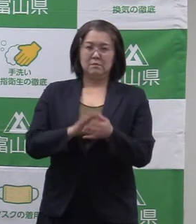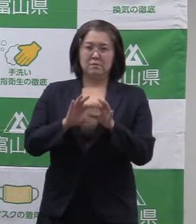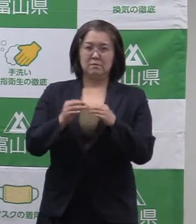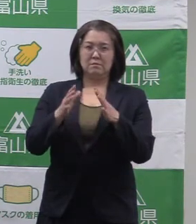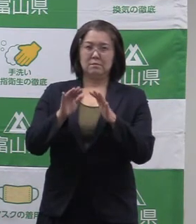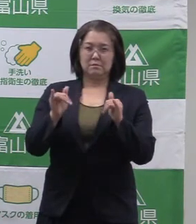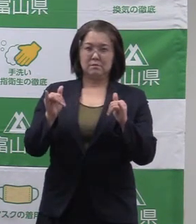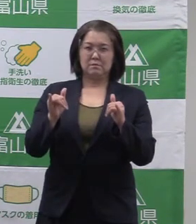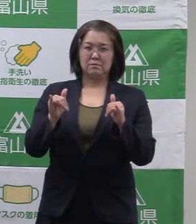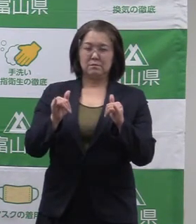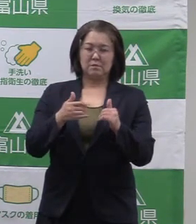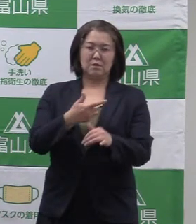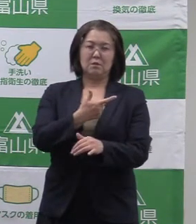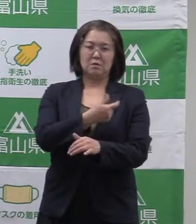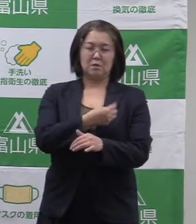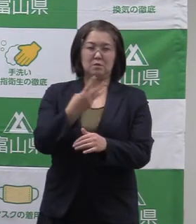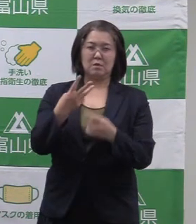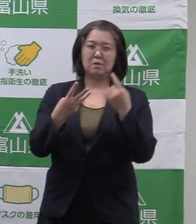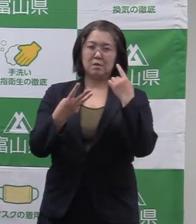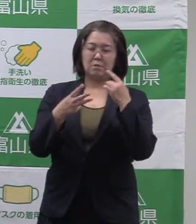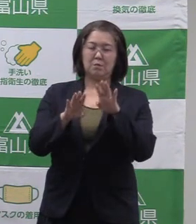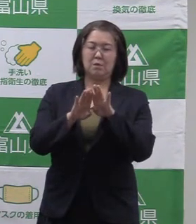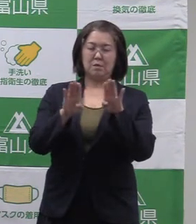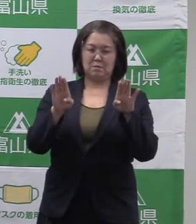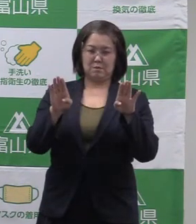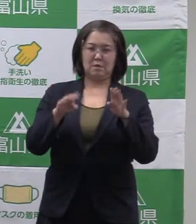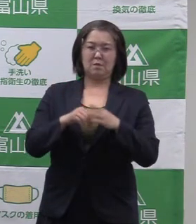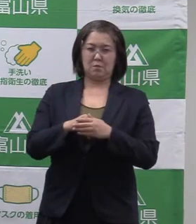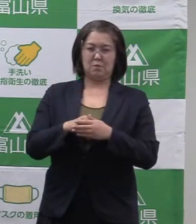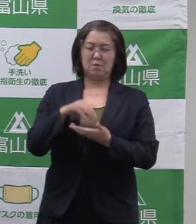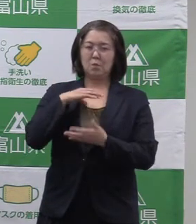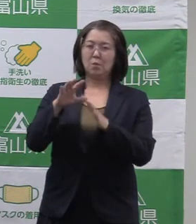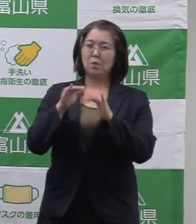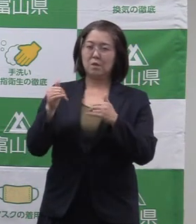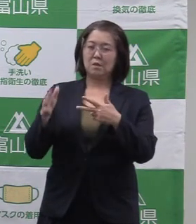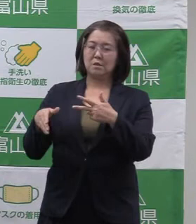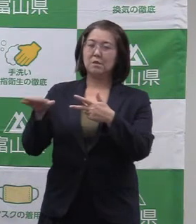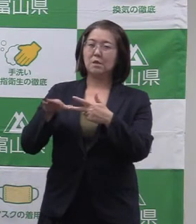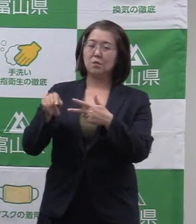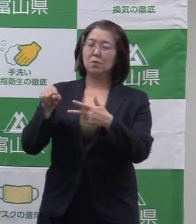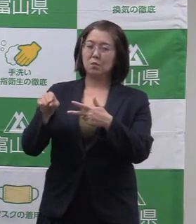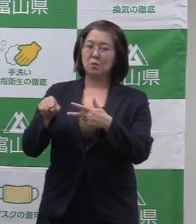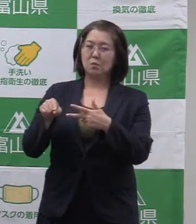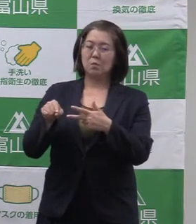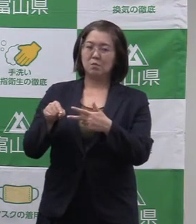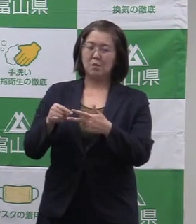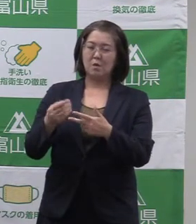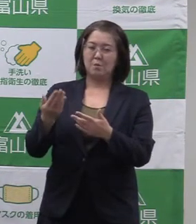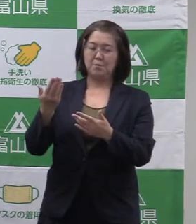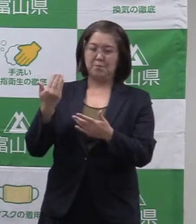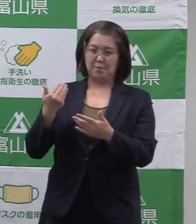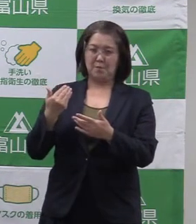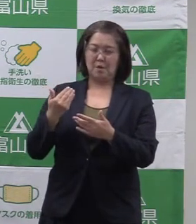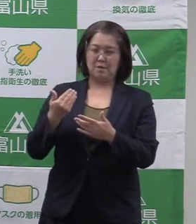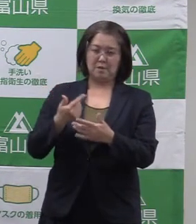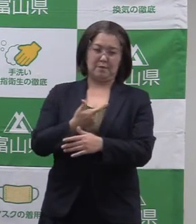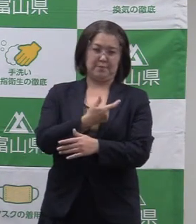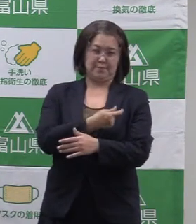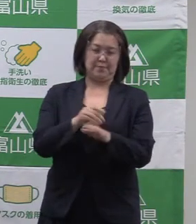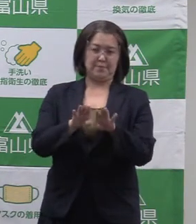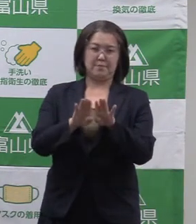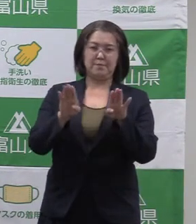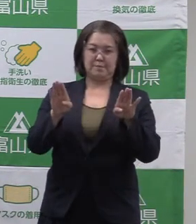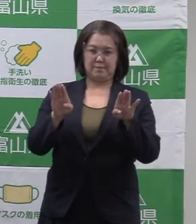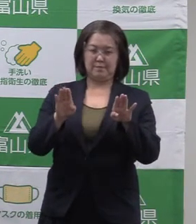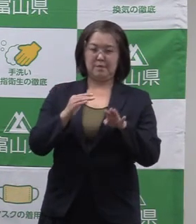でありますが、高齢者の施設などについてはこれも前倒しすでに始まってまして、始まりました。